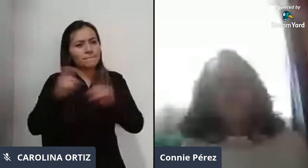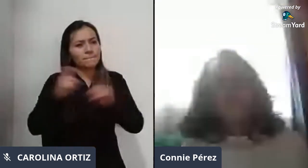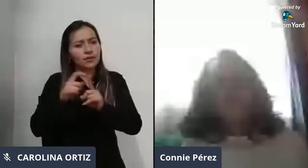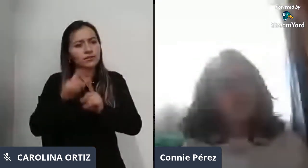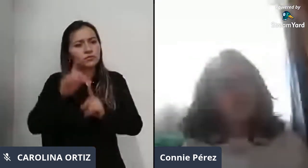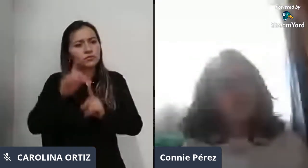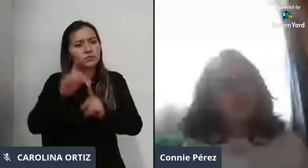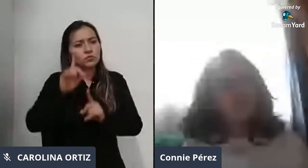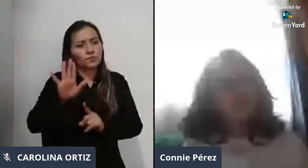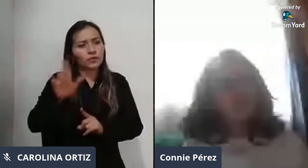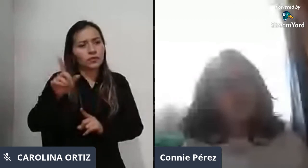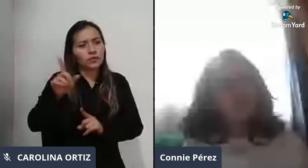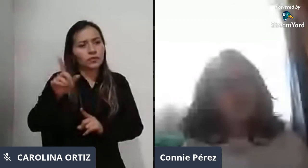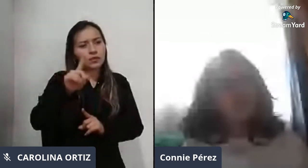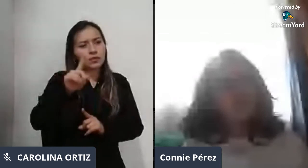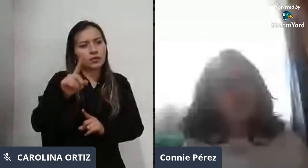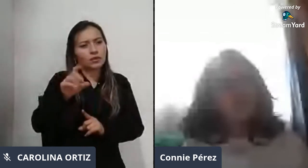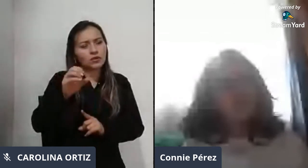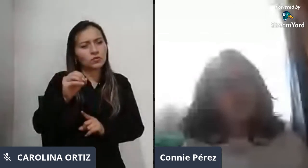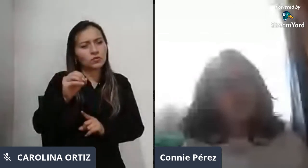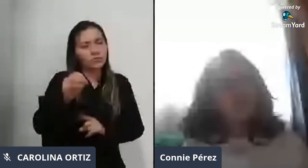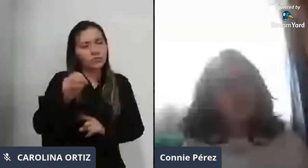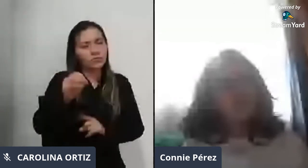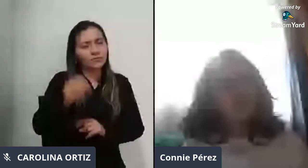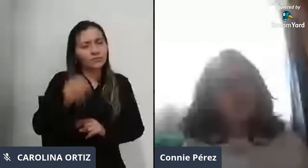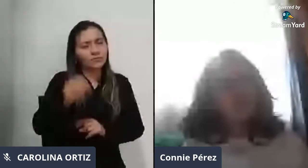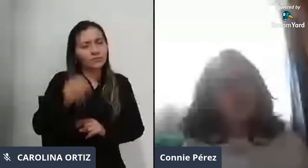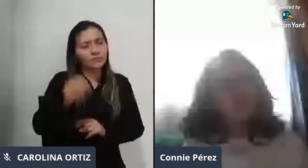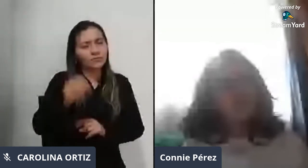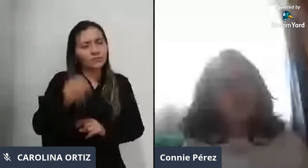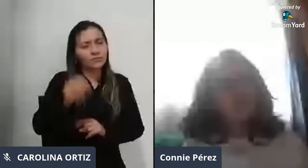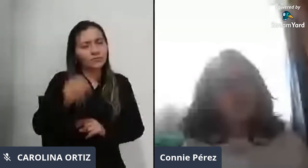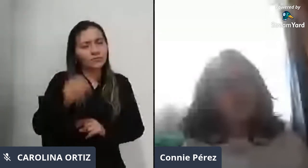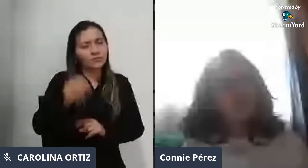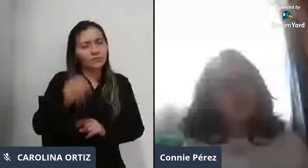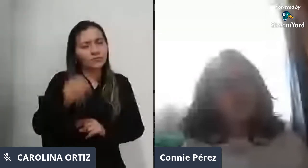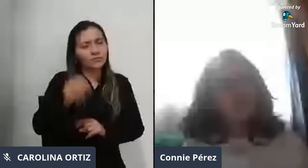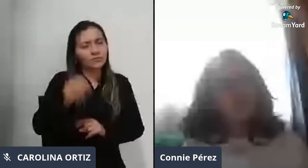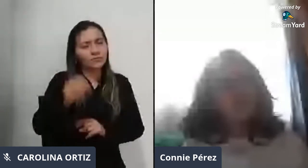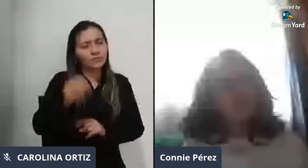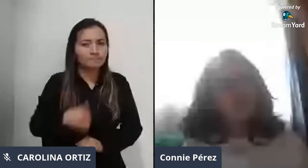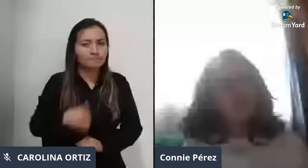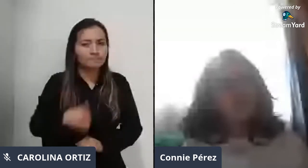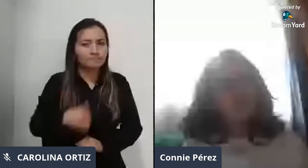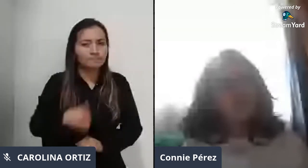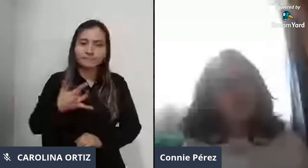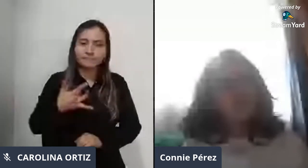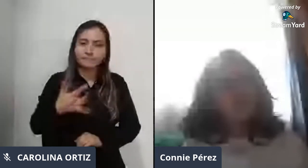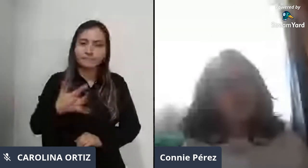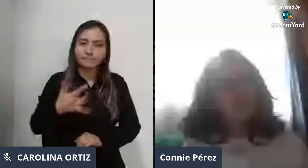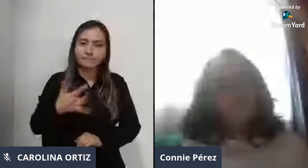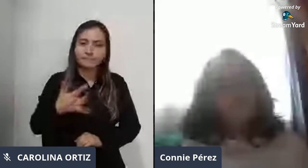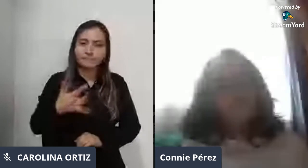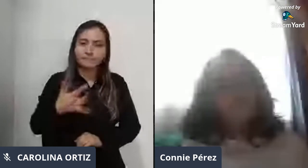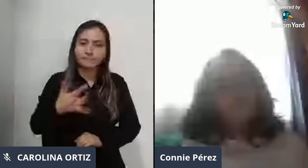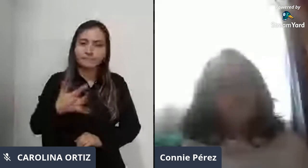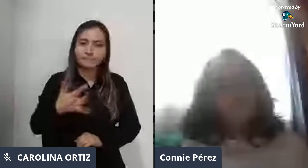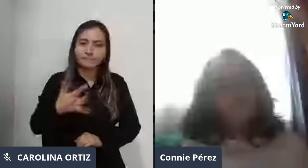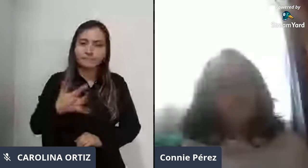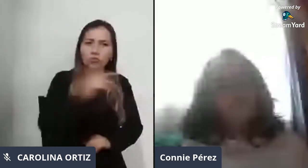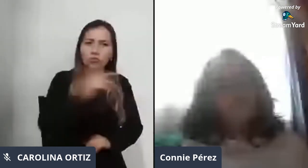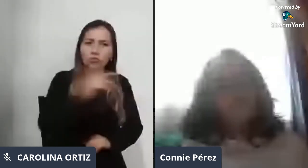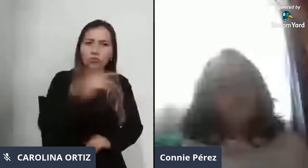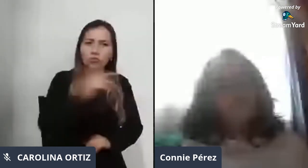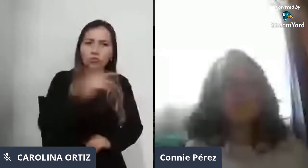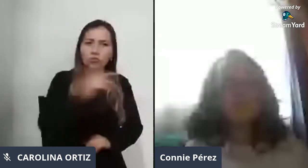que todos los valores tienen un punto de inflexión y que todos los humanos los vamos a